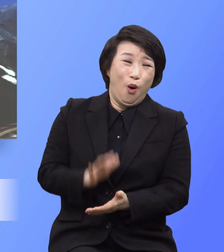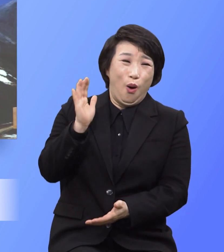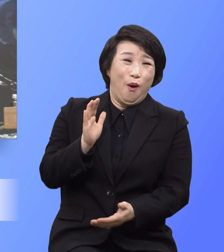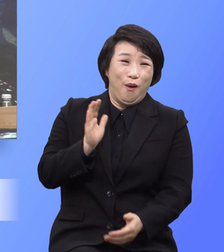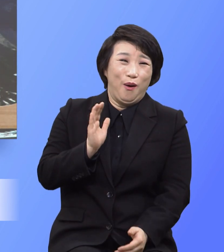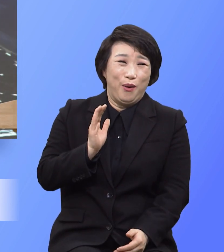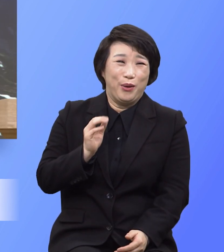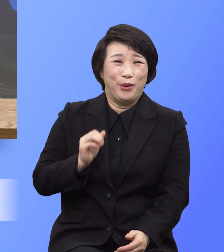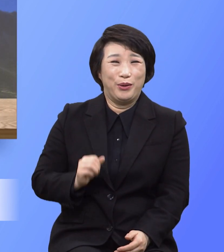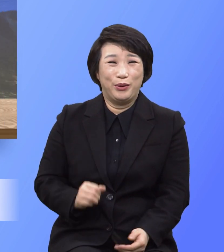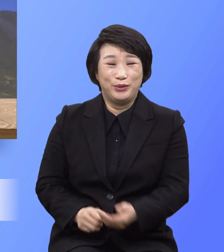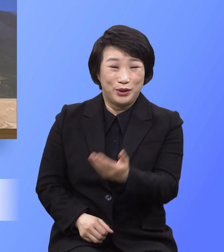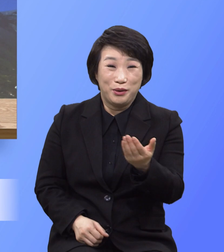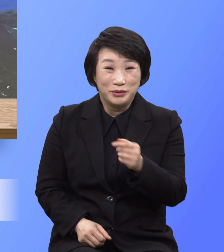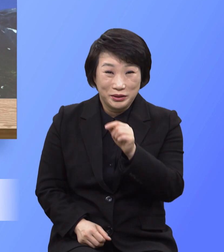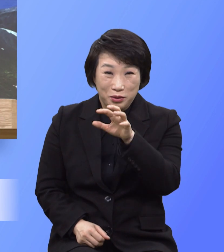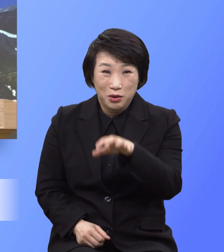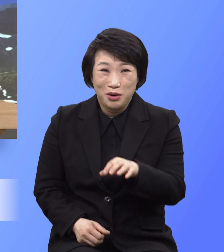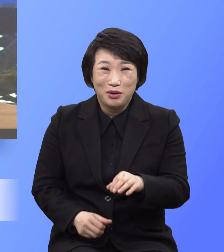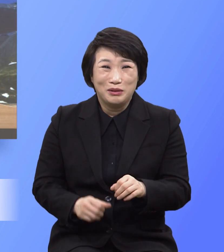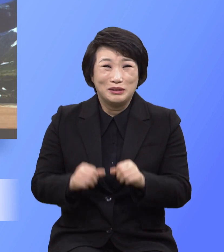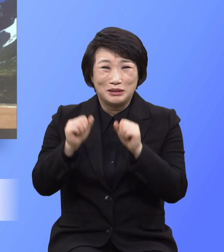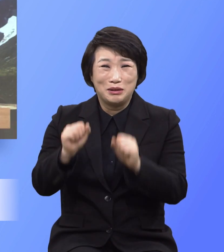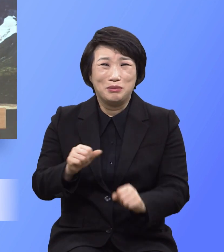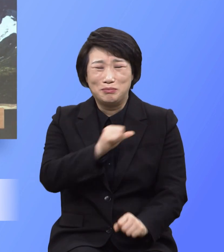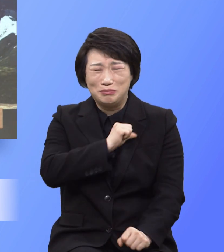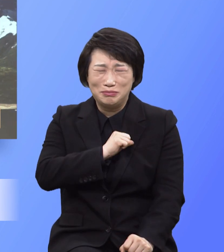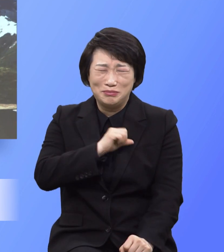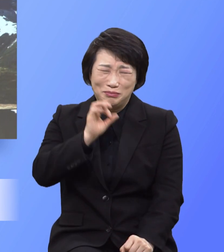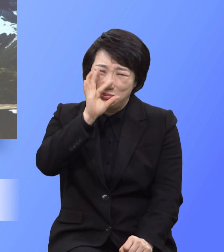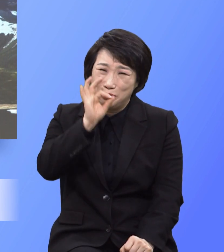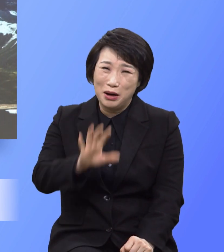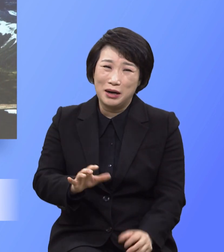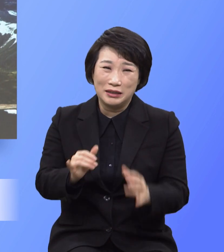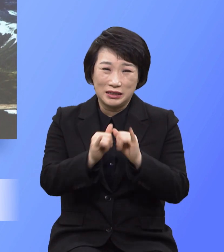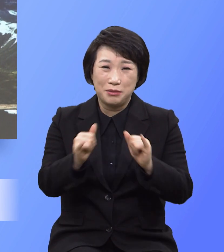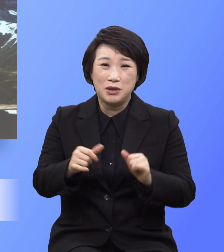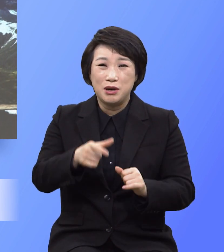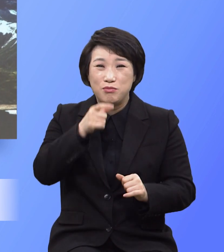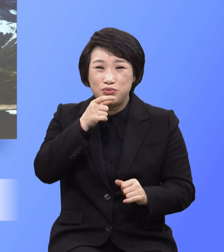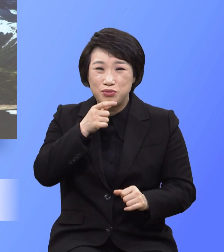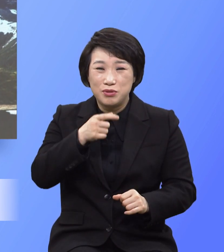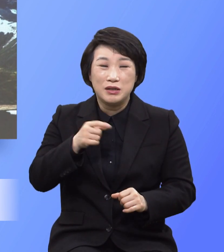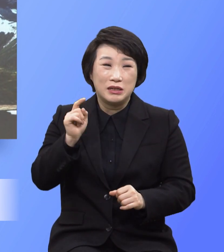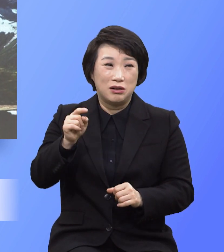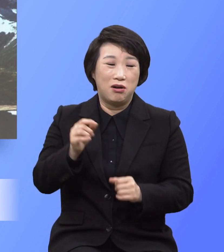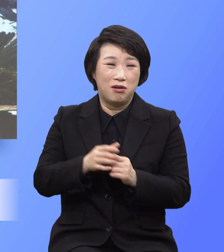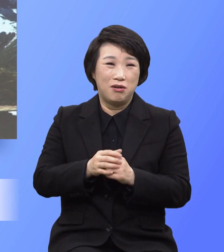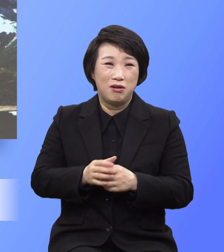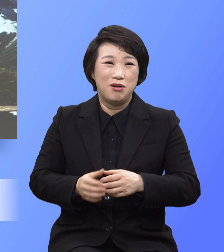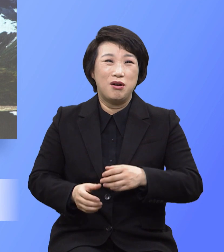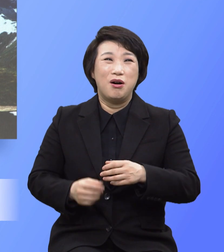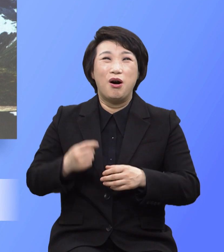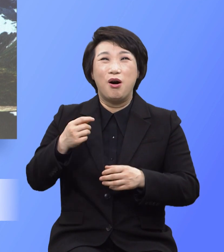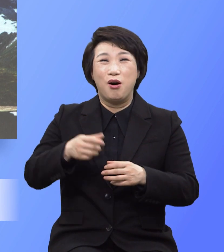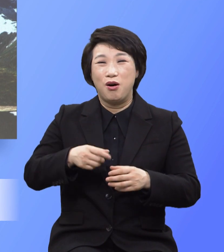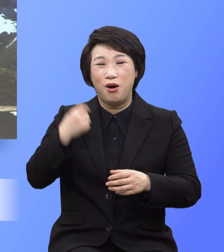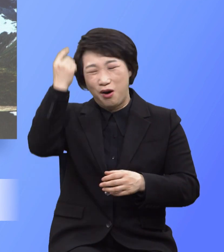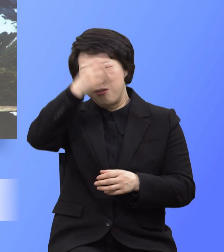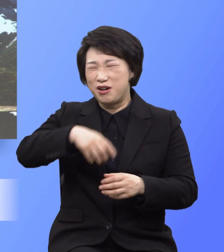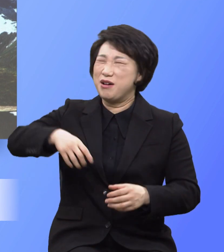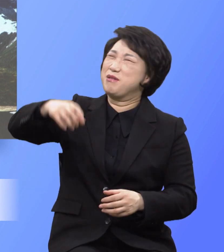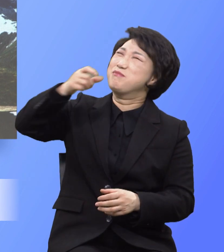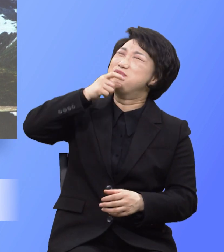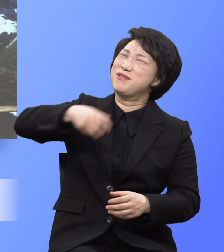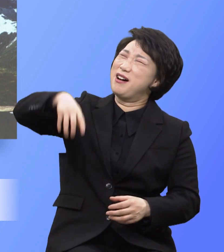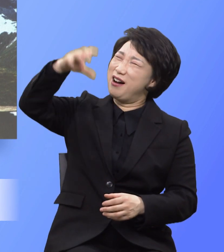어마어마합니다. 거기서도 견딜 수가 없으니까 사람들이 물통을 가지고 가려면 얼굴을 하고 물을